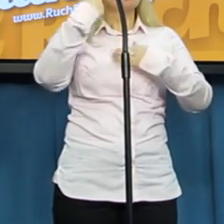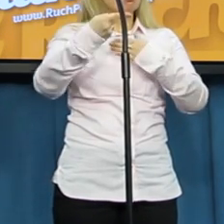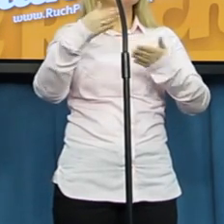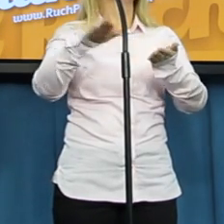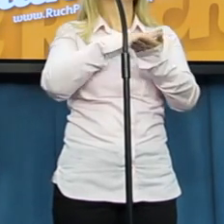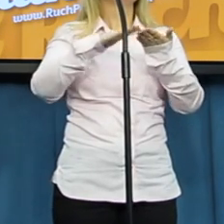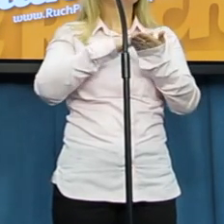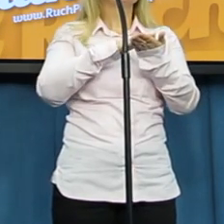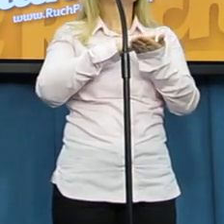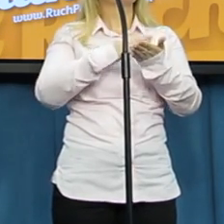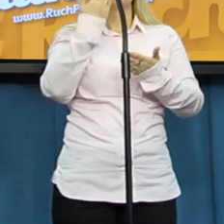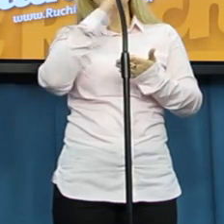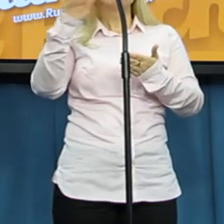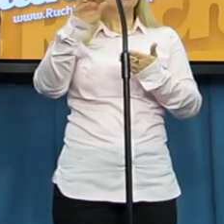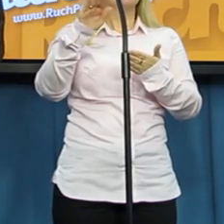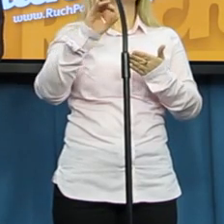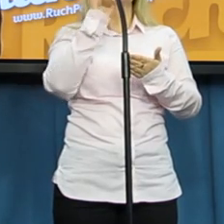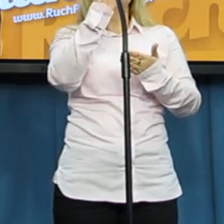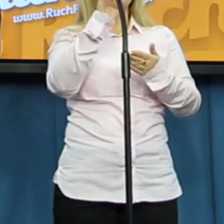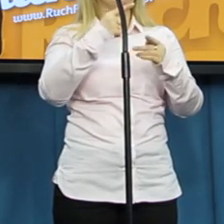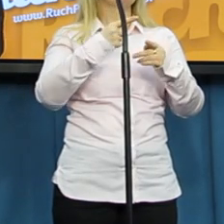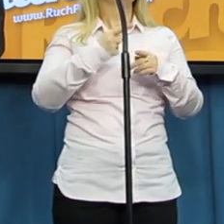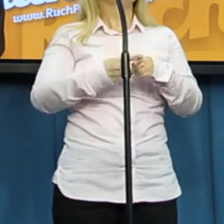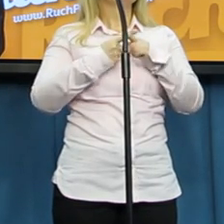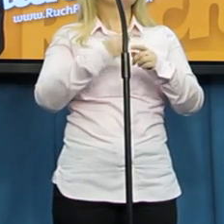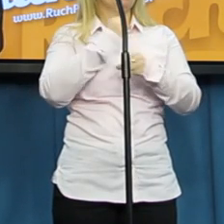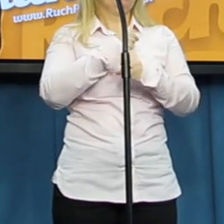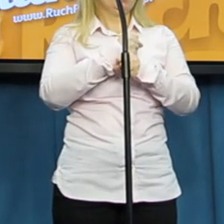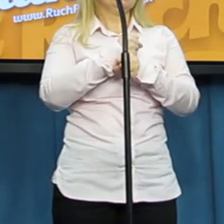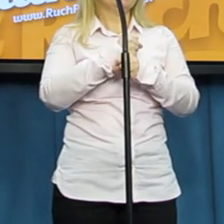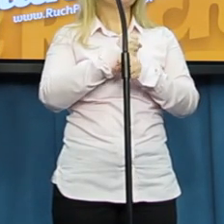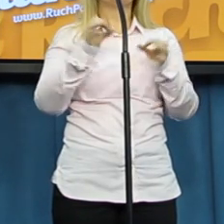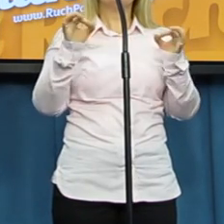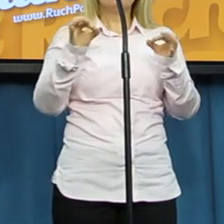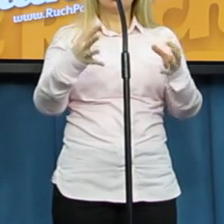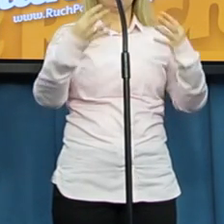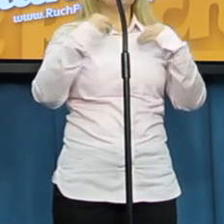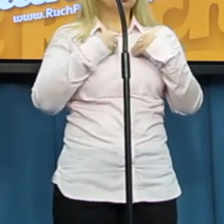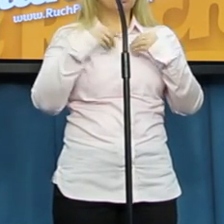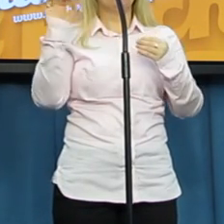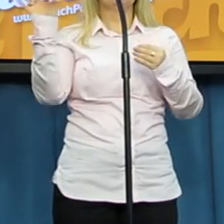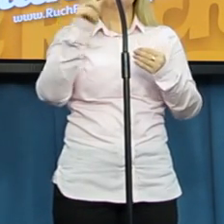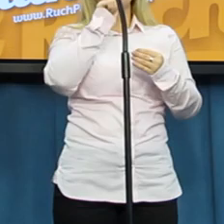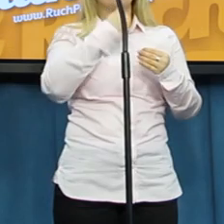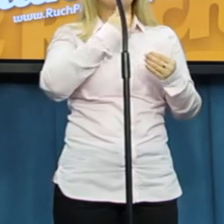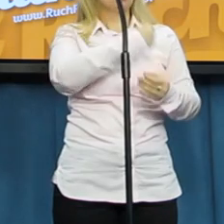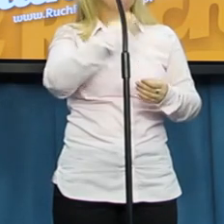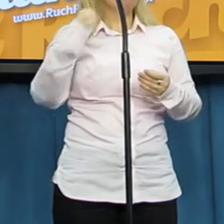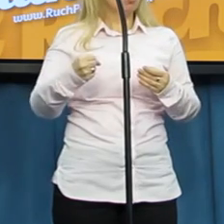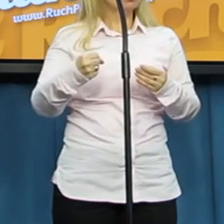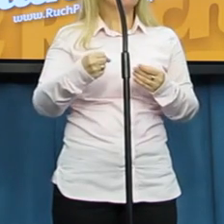dadzą właśnie taki efekt. Otrzymałem już dzisiaj od pana europosła Siwca propozycję właśnie